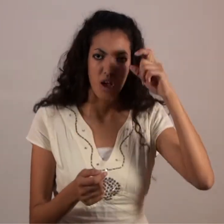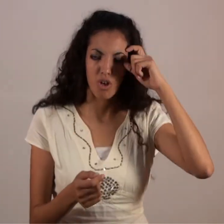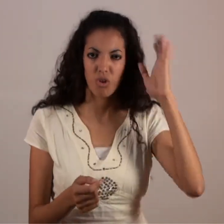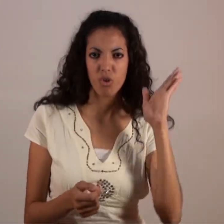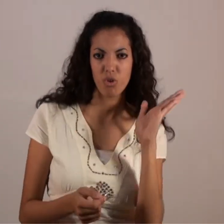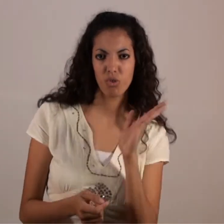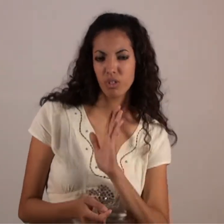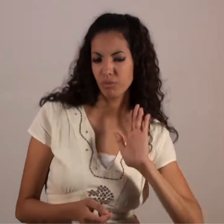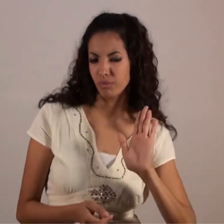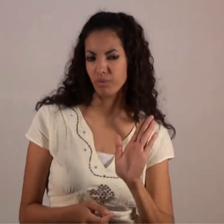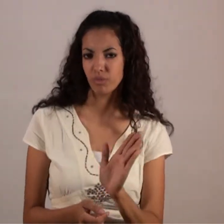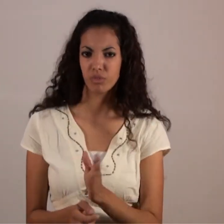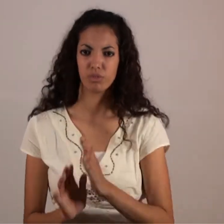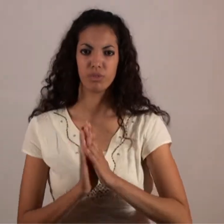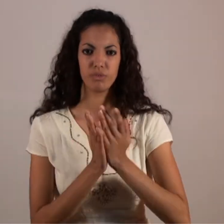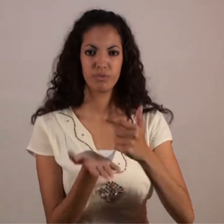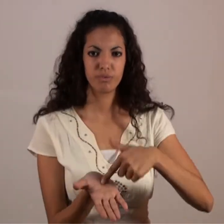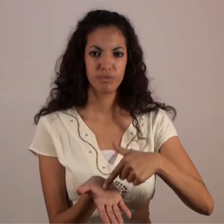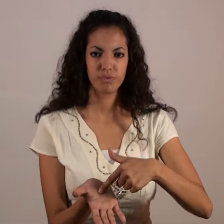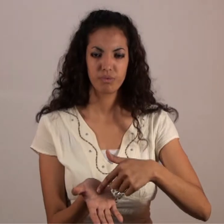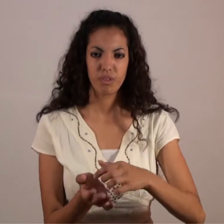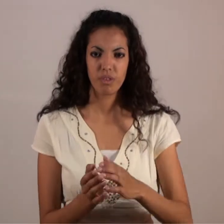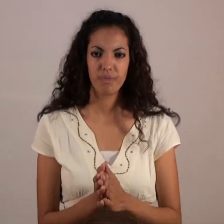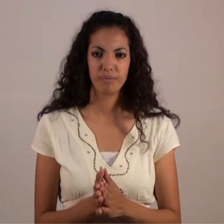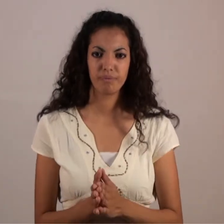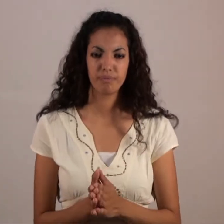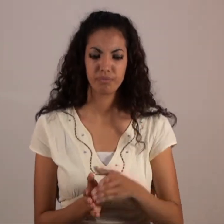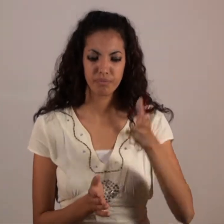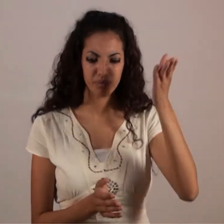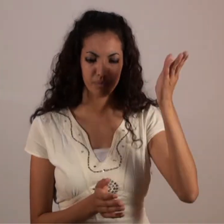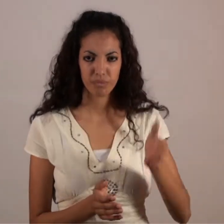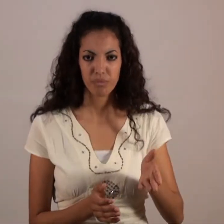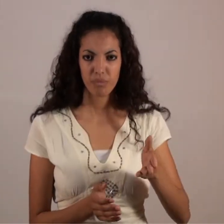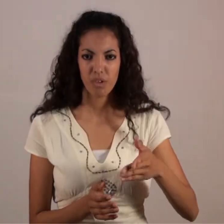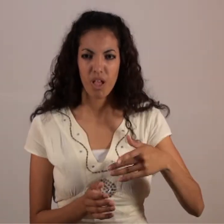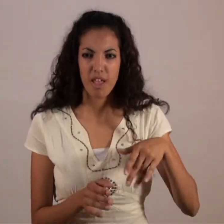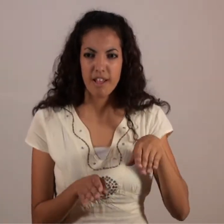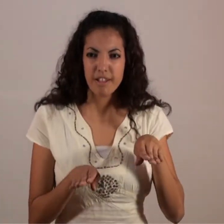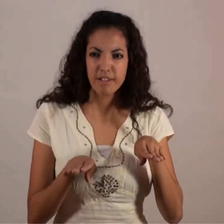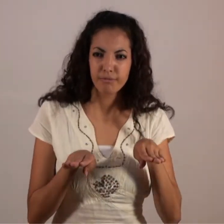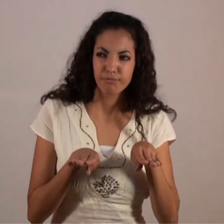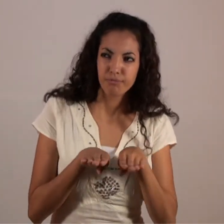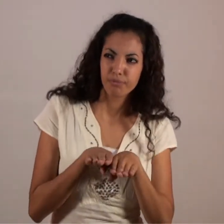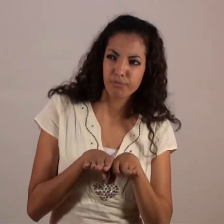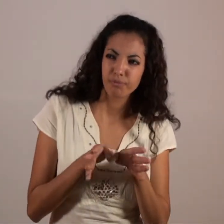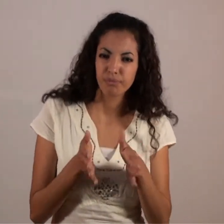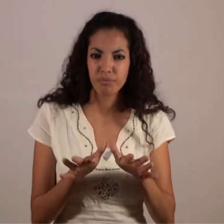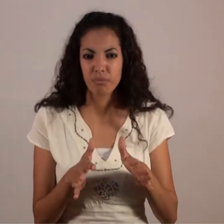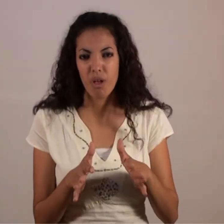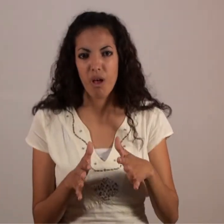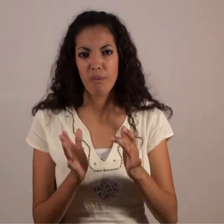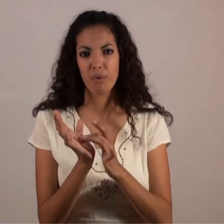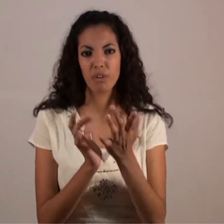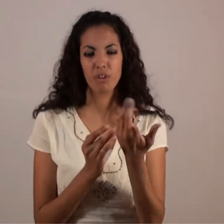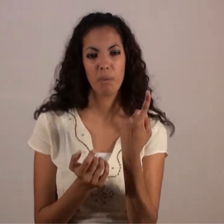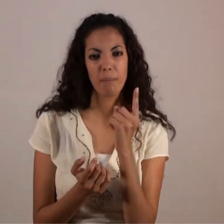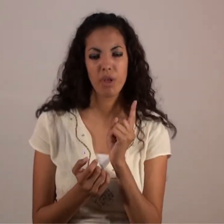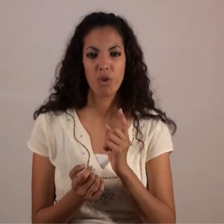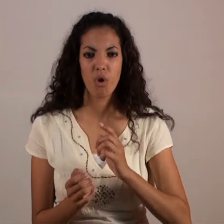4 al 10. Melquisedec es un tipo de Cristo, pero Cristo es aún más. Aarón fue el primer